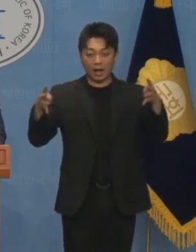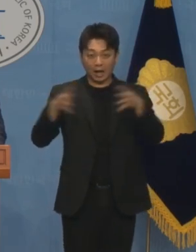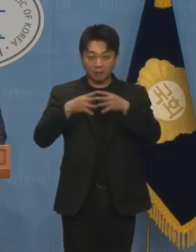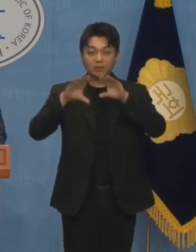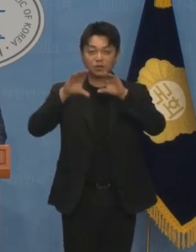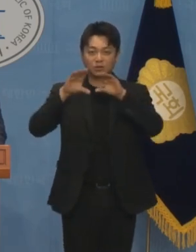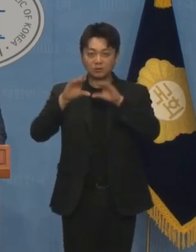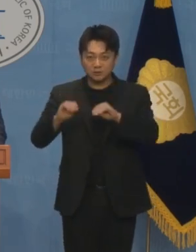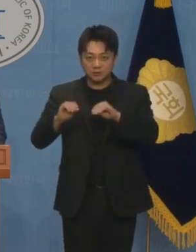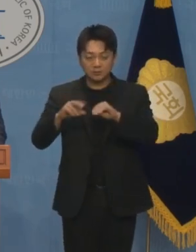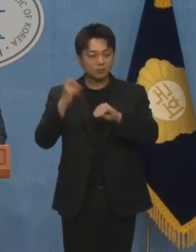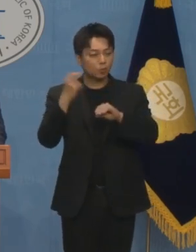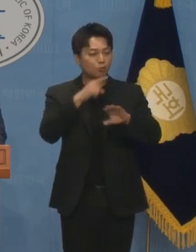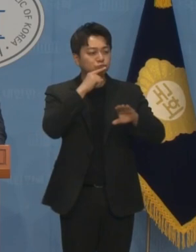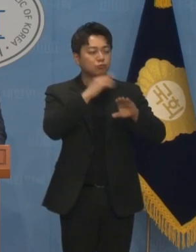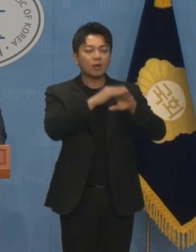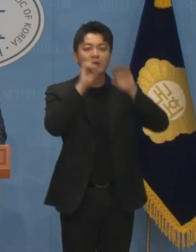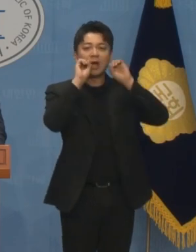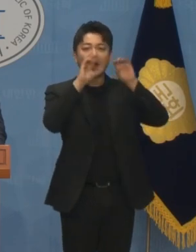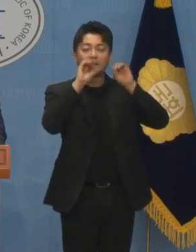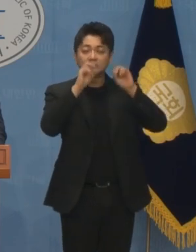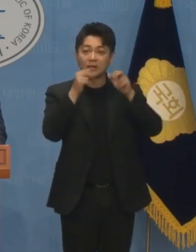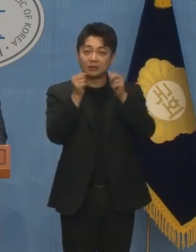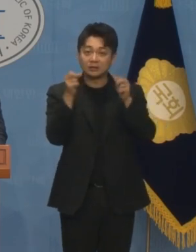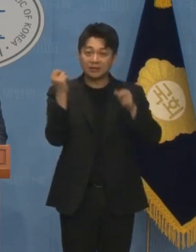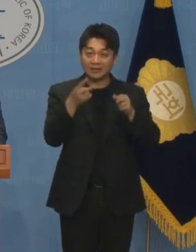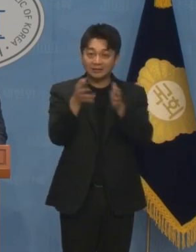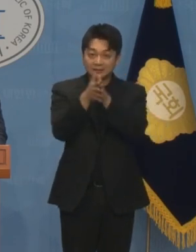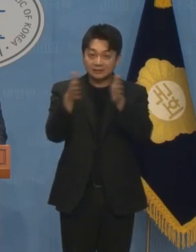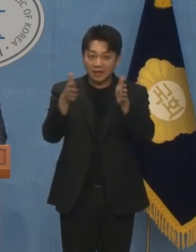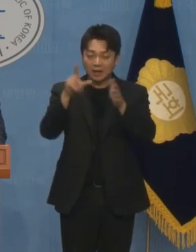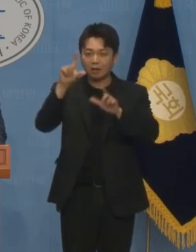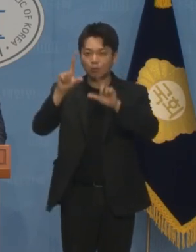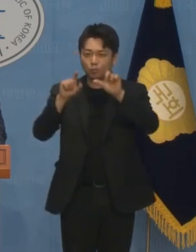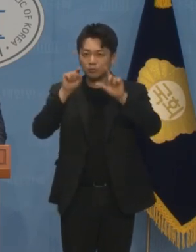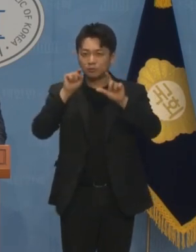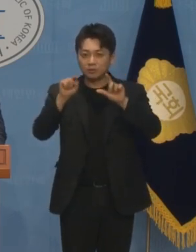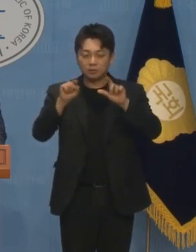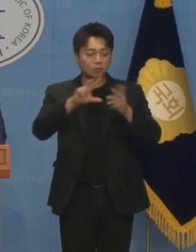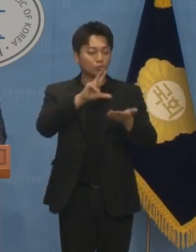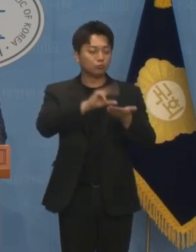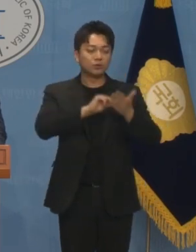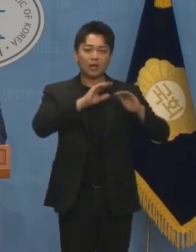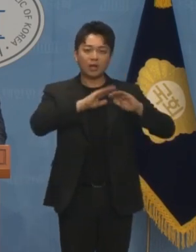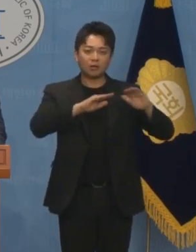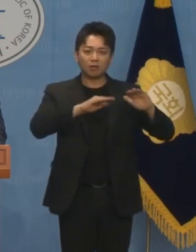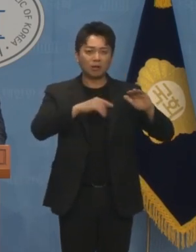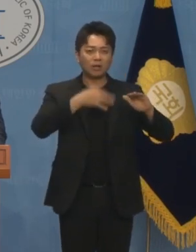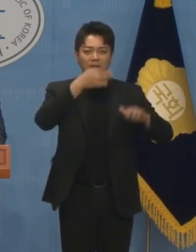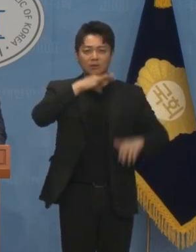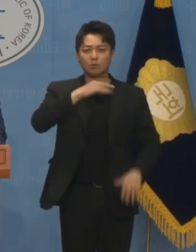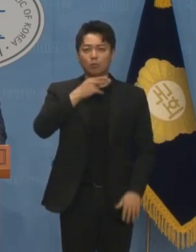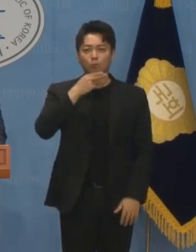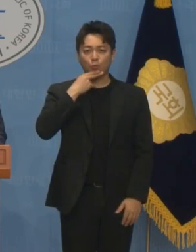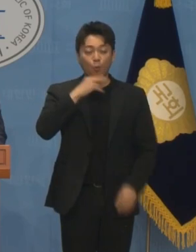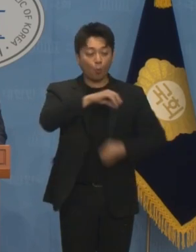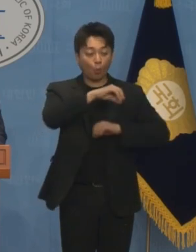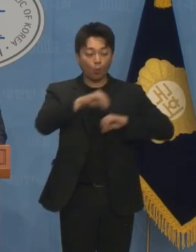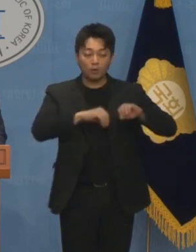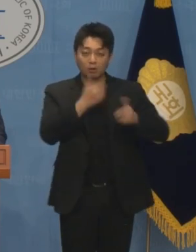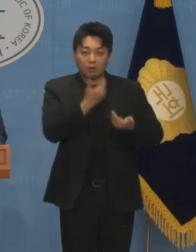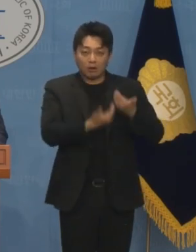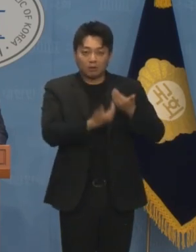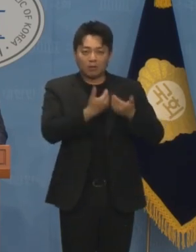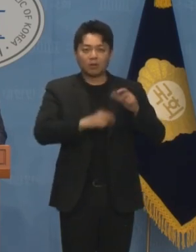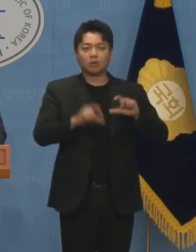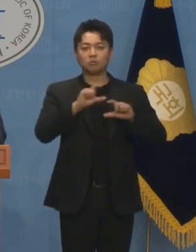대북 확성기 방송을 재개하는 것은 문제 해결은커녕 한반도의 군사적 긴장만